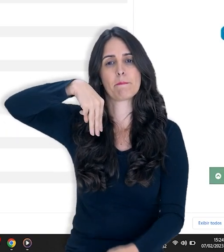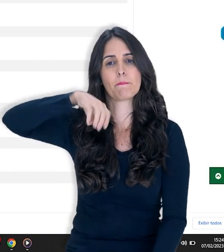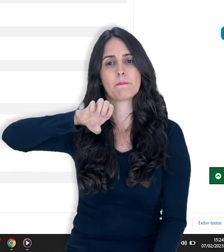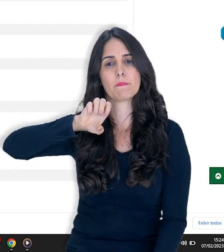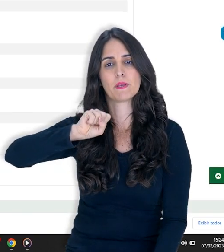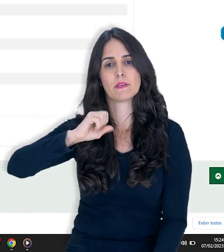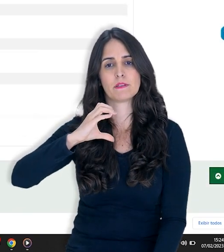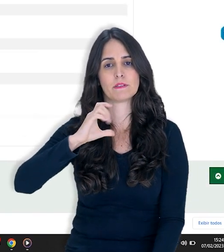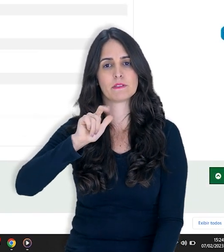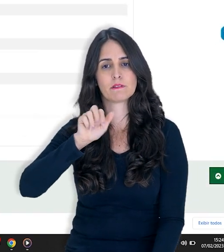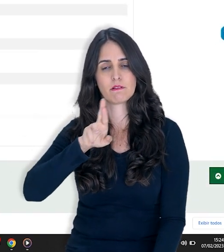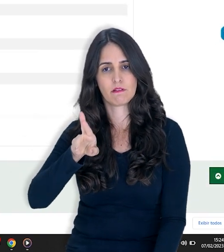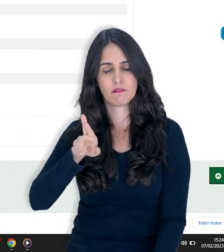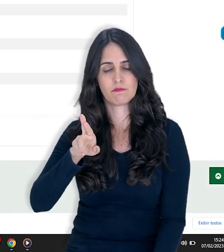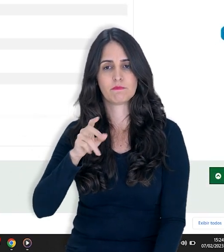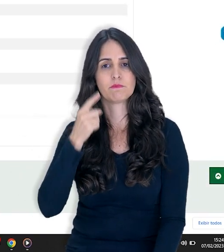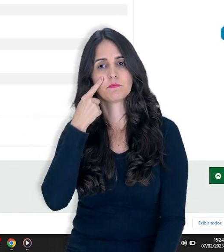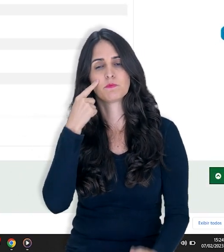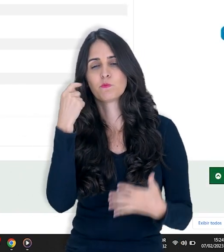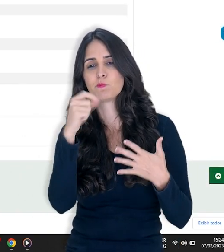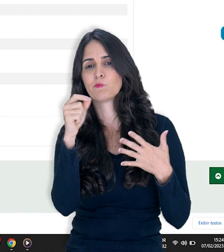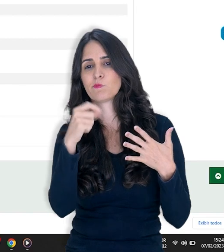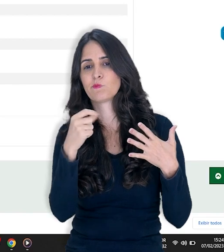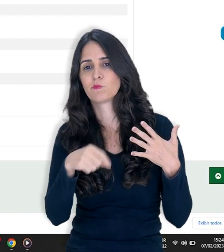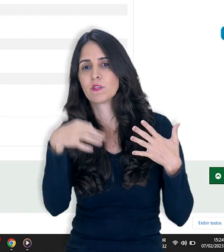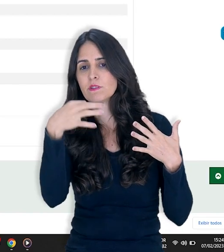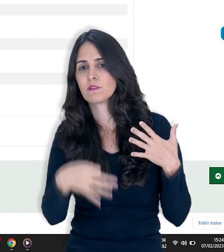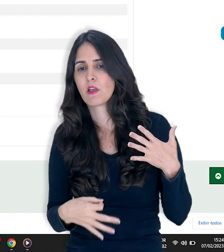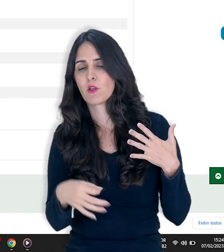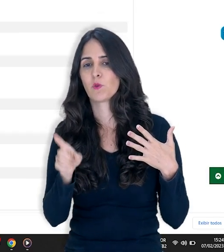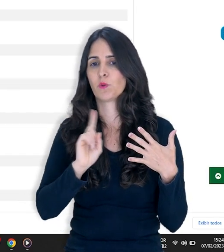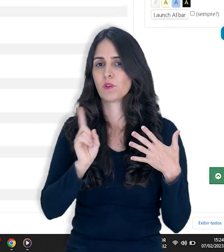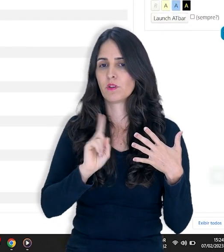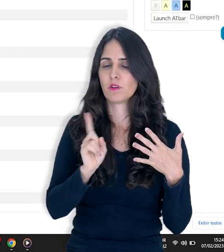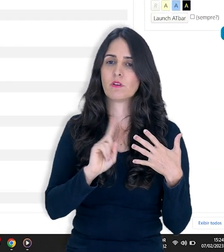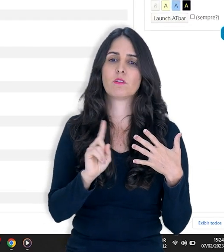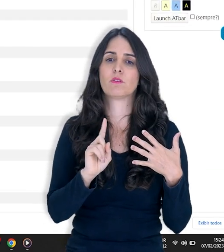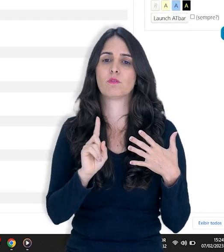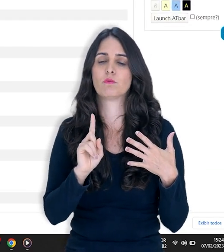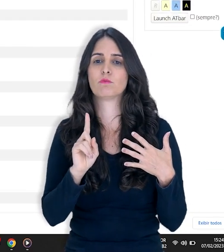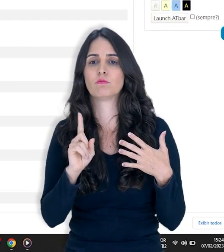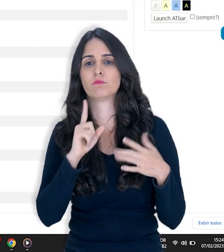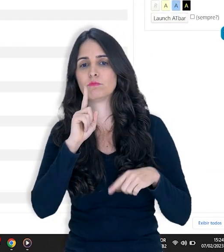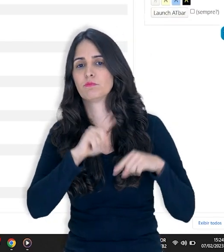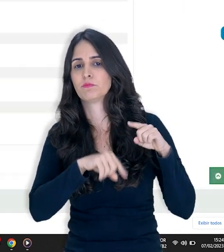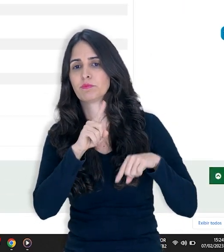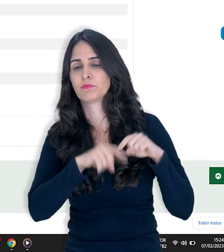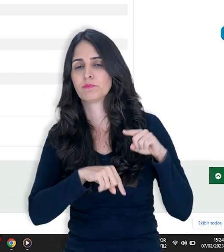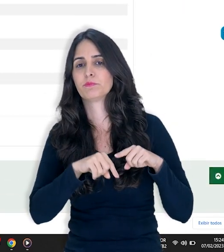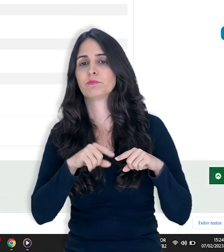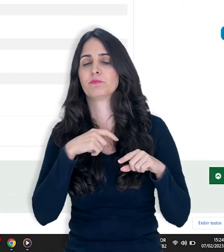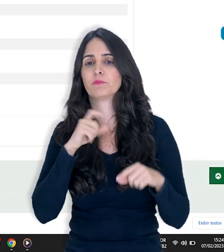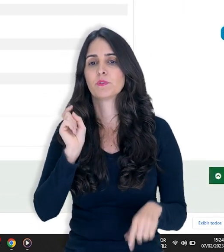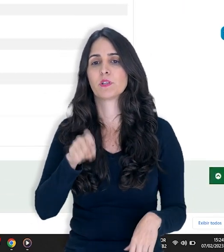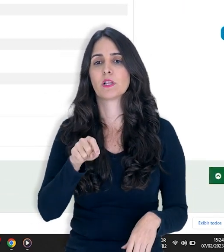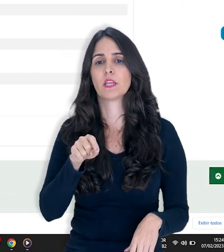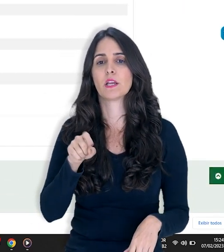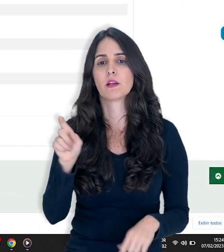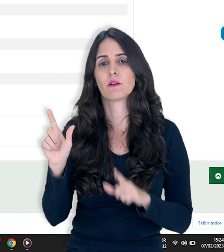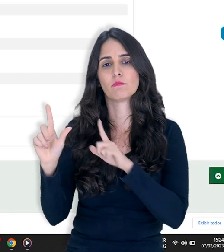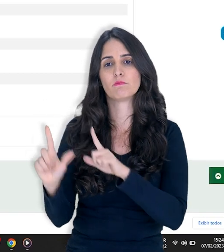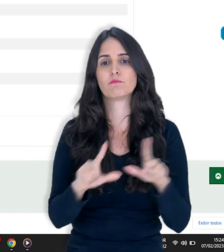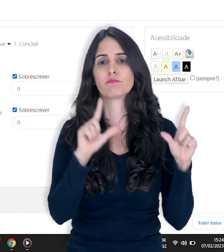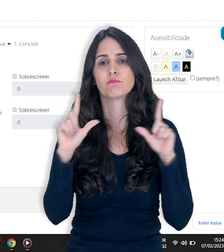Aqui você verifica se está tudo certo, se está vindo o que você quer, né? O incluir atividades e recursos. Clica no